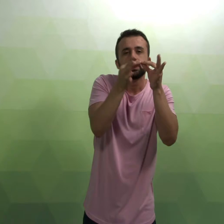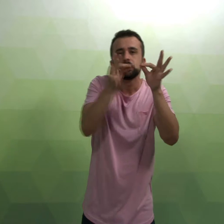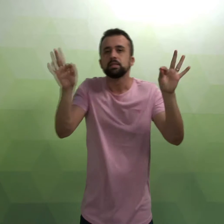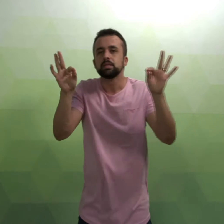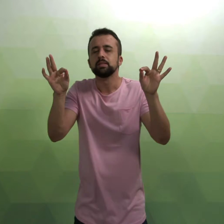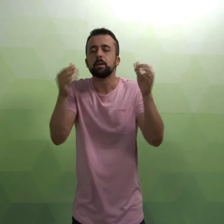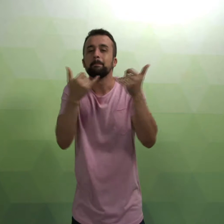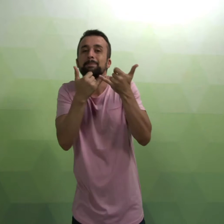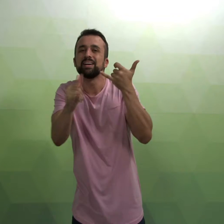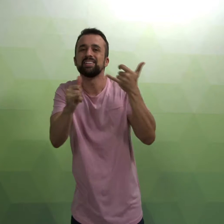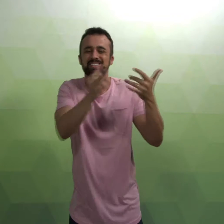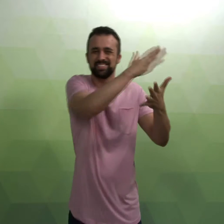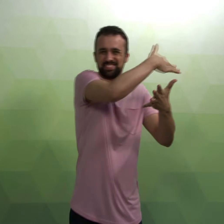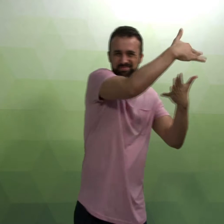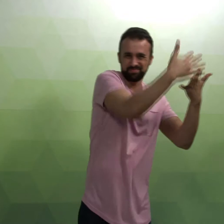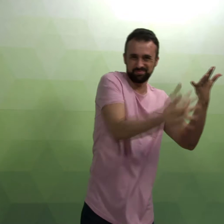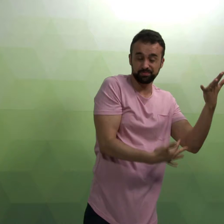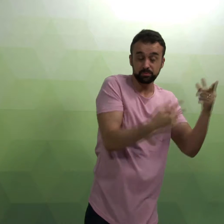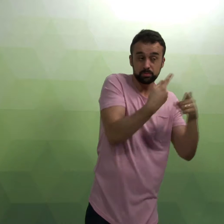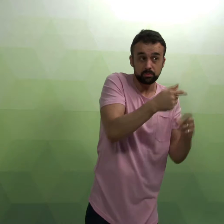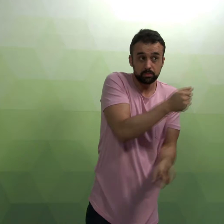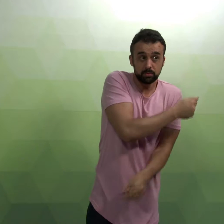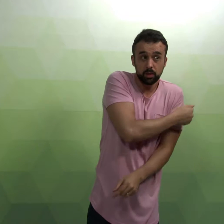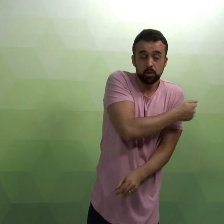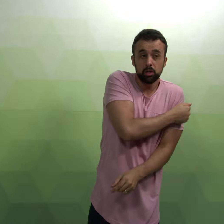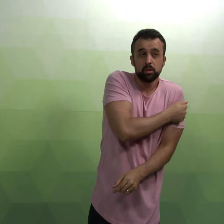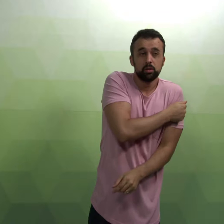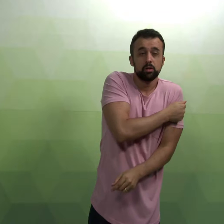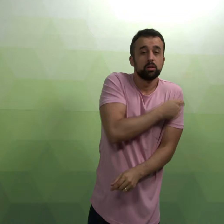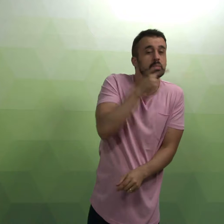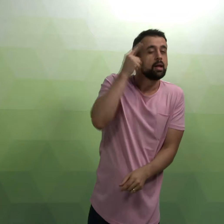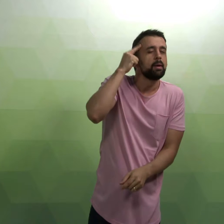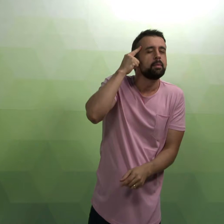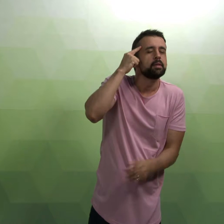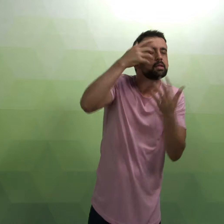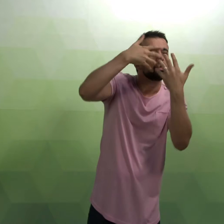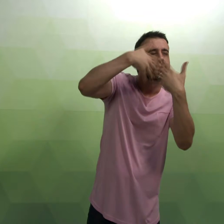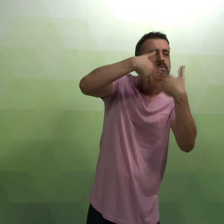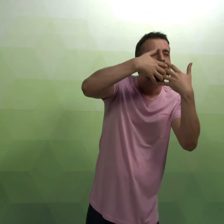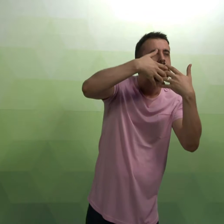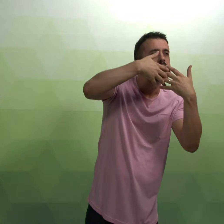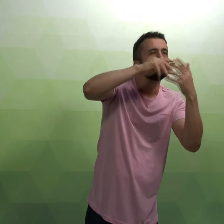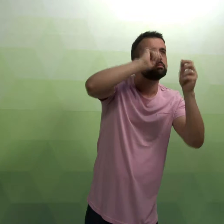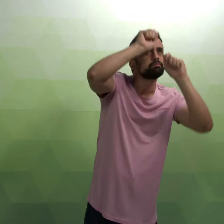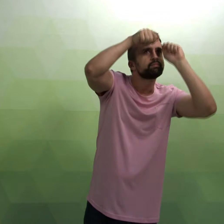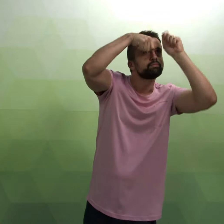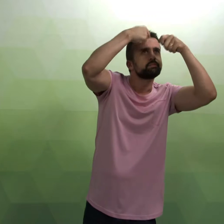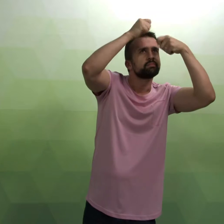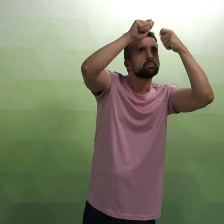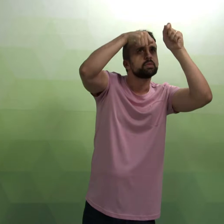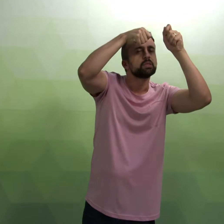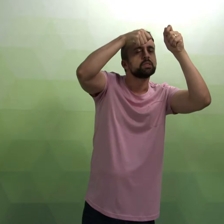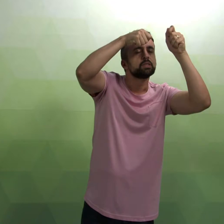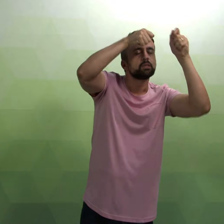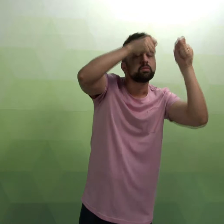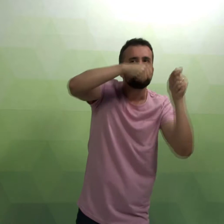Sentenças parecidas às produzidas em Libras, porque o aluno ainda está pensando em sinais